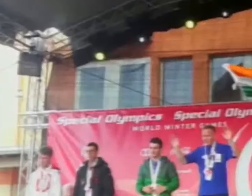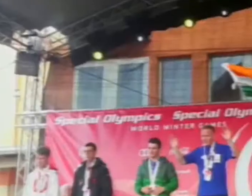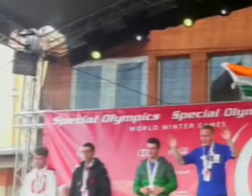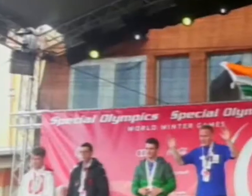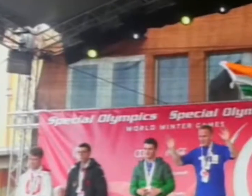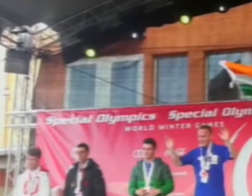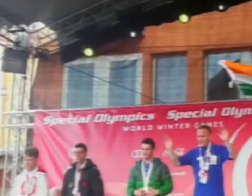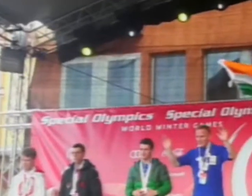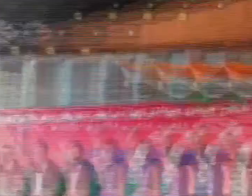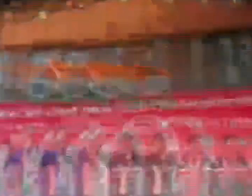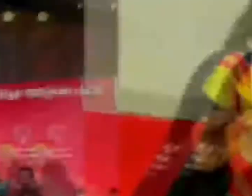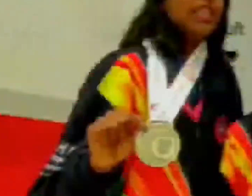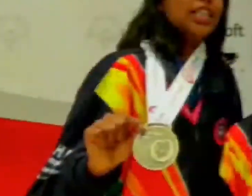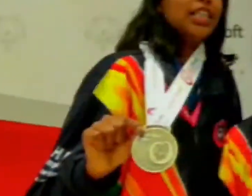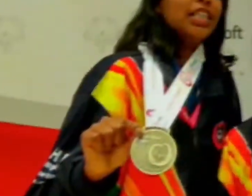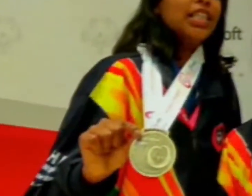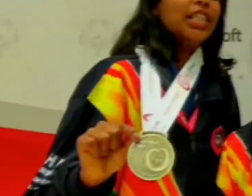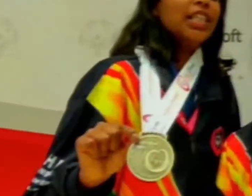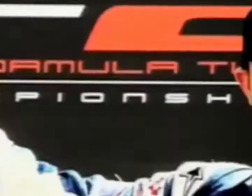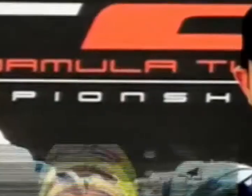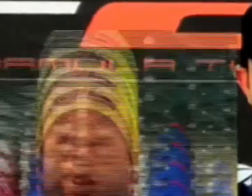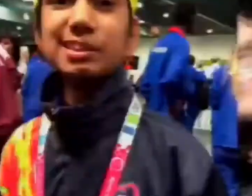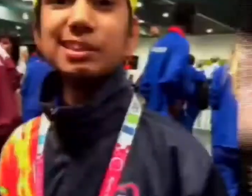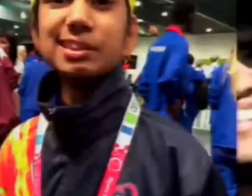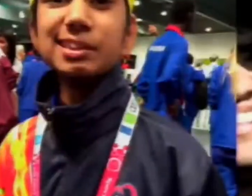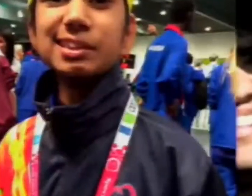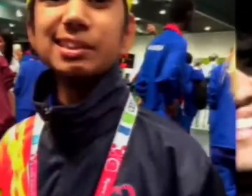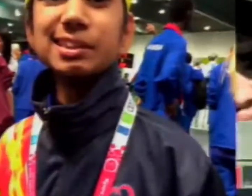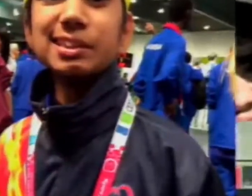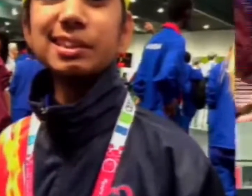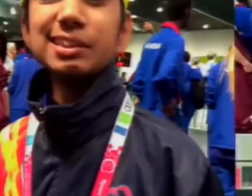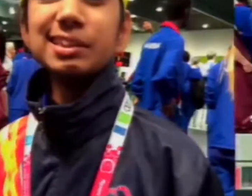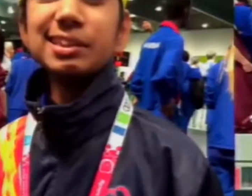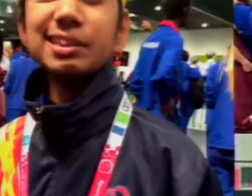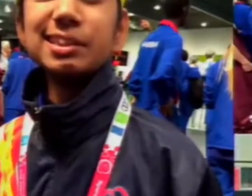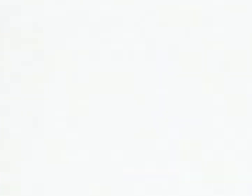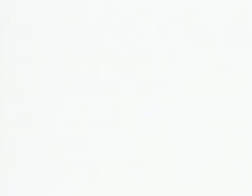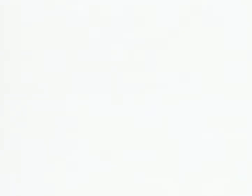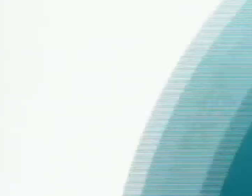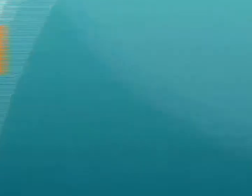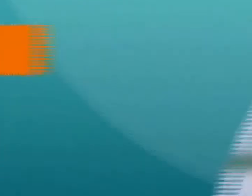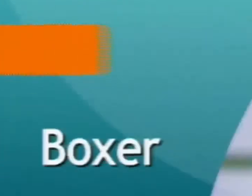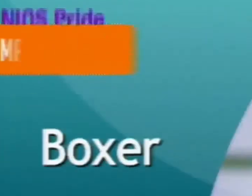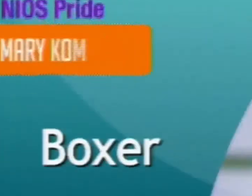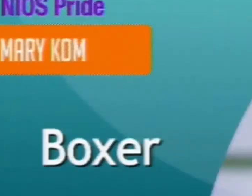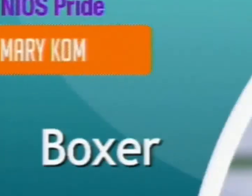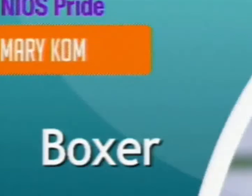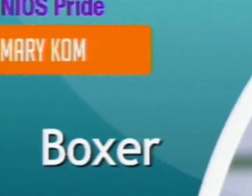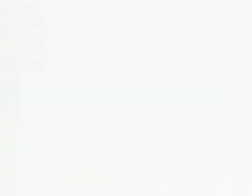रास्ता स्वयं चुने। कोई मन चाहा केंद्र